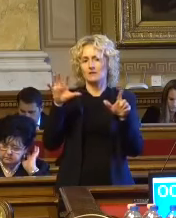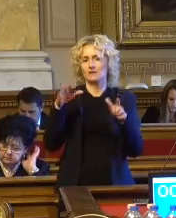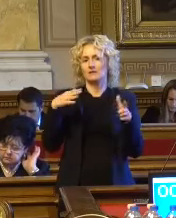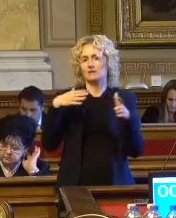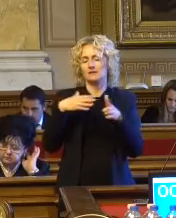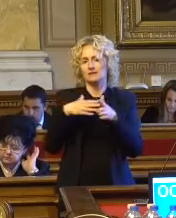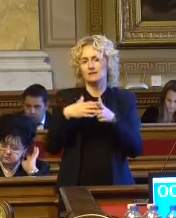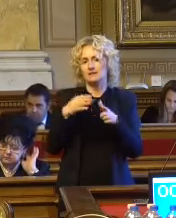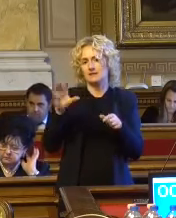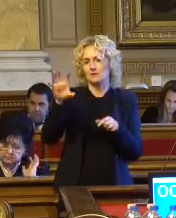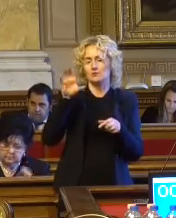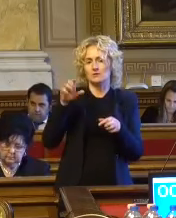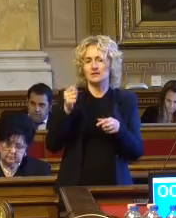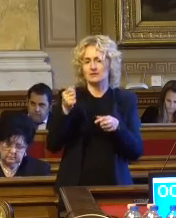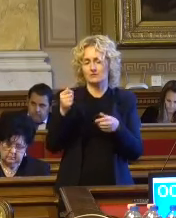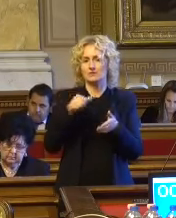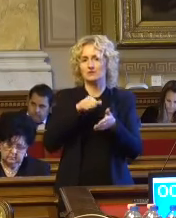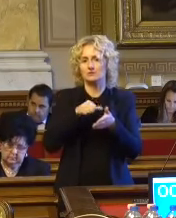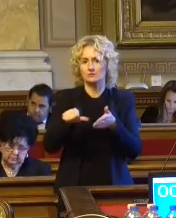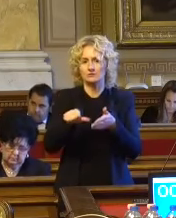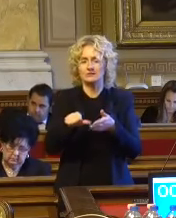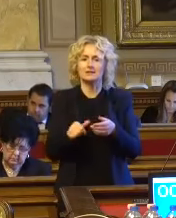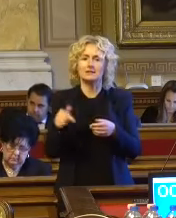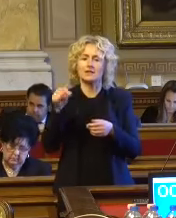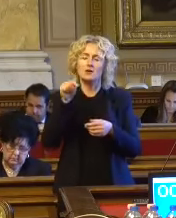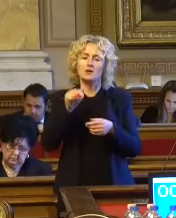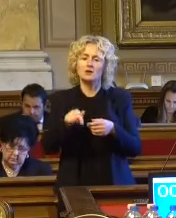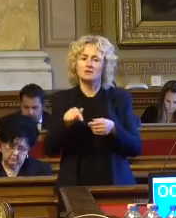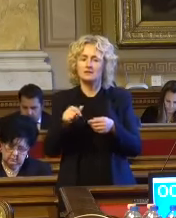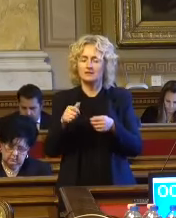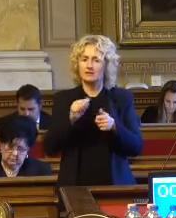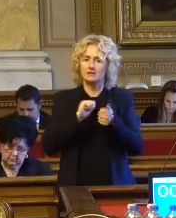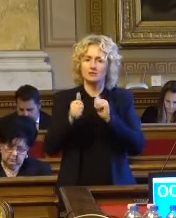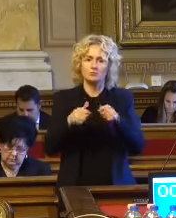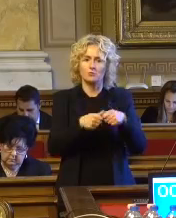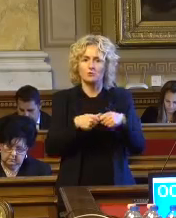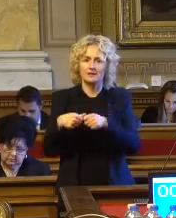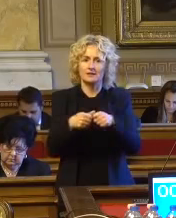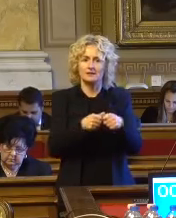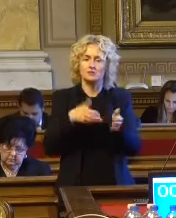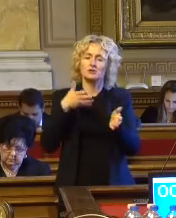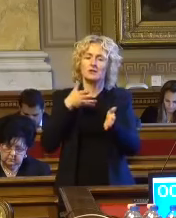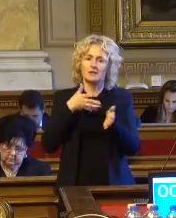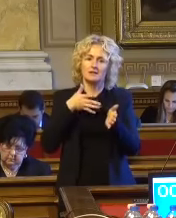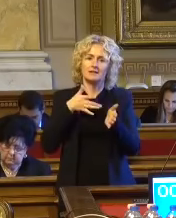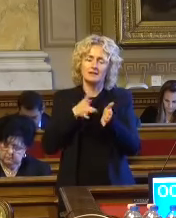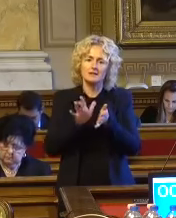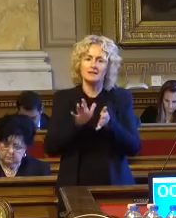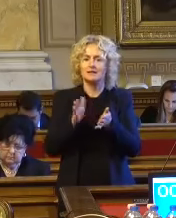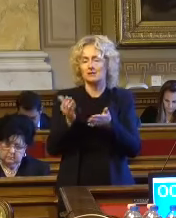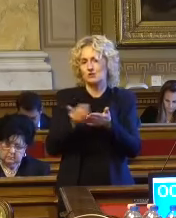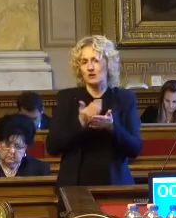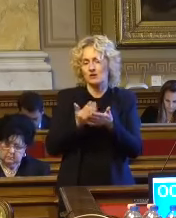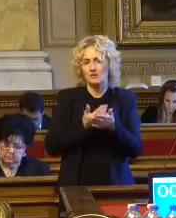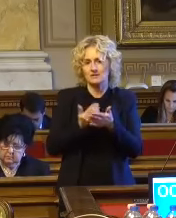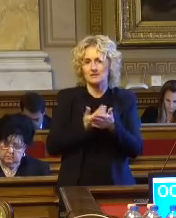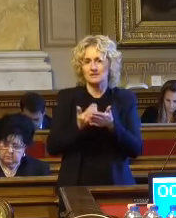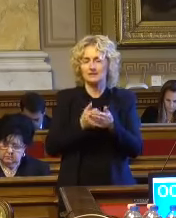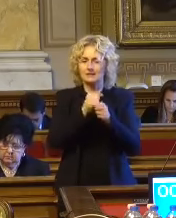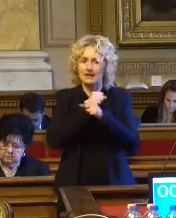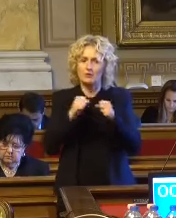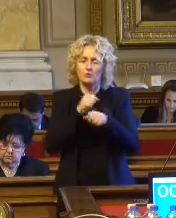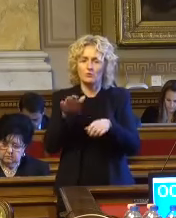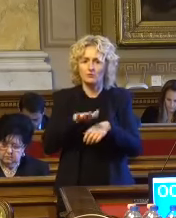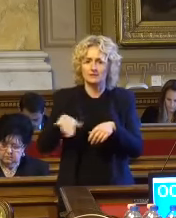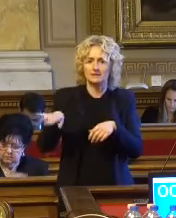sportegyesületek nem fizettek, tehát nekik ingyenes térítésmentes volt a konditeremnek a használata. Ezt ugye az egyenlő